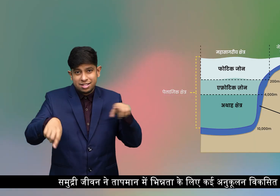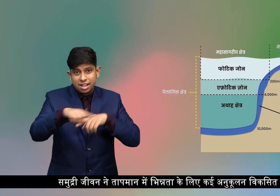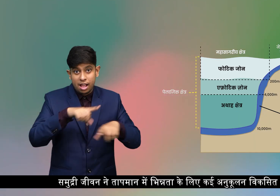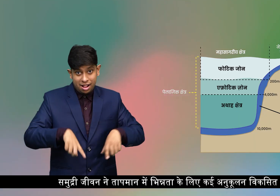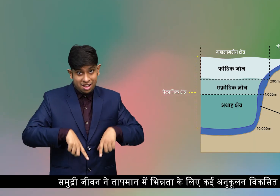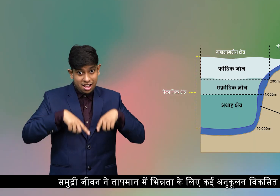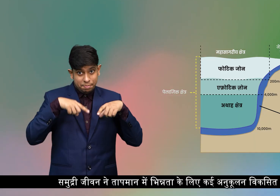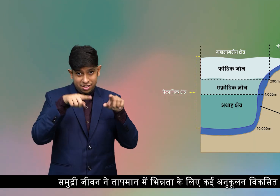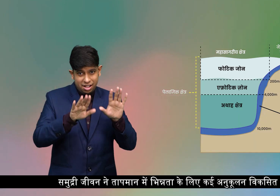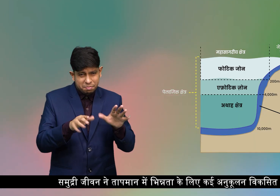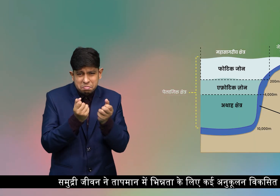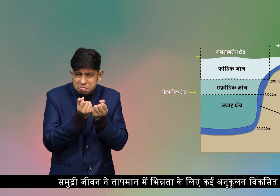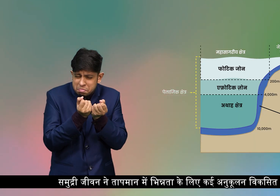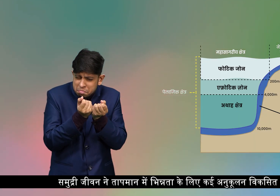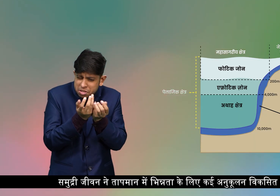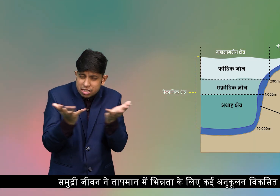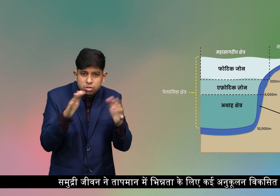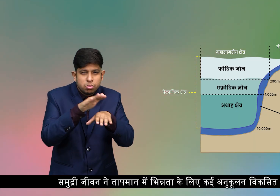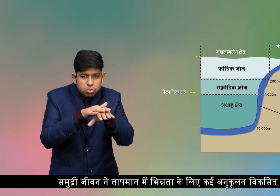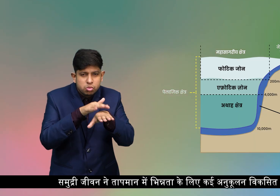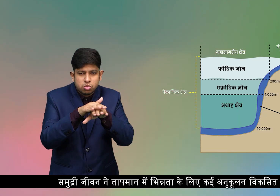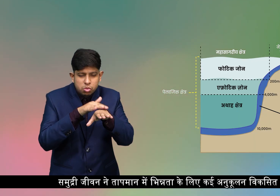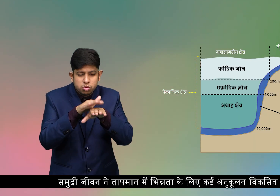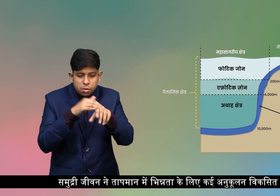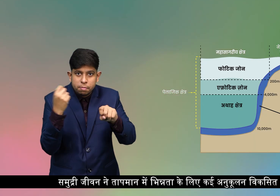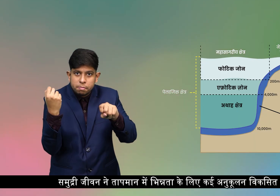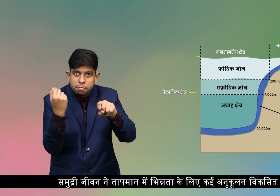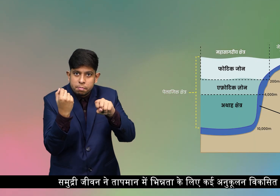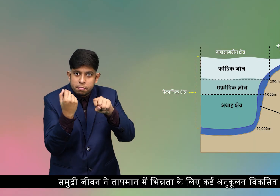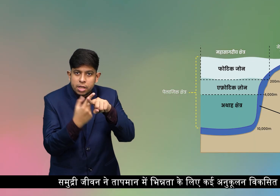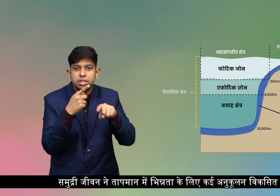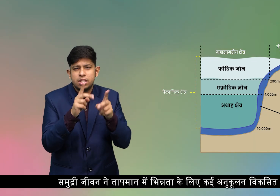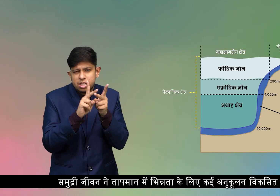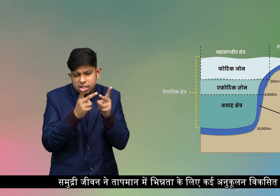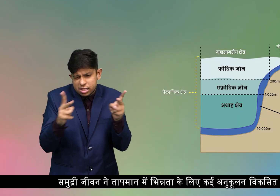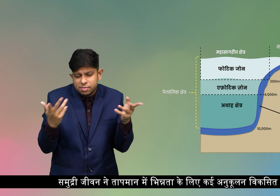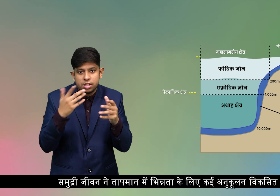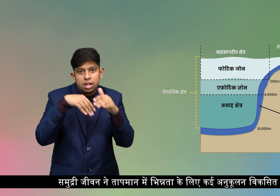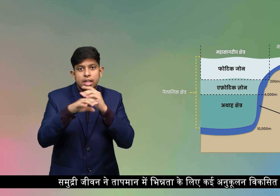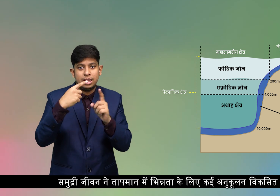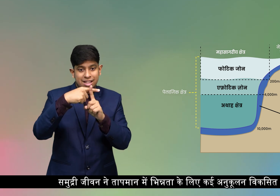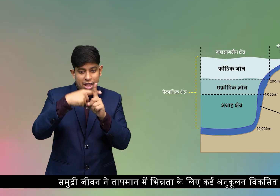ने तापमान में विभिन्नता के लिए कई अनुकूलन विकसित किए हैं।